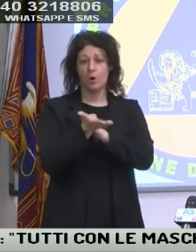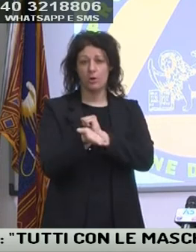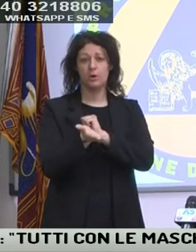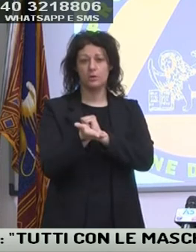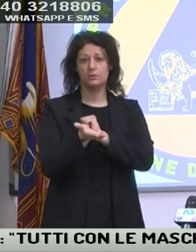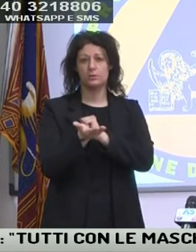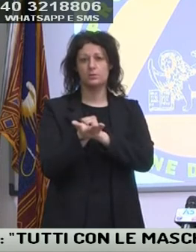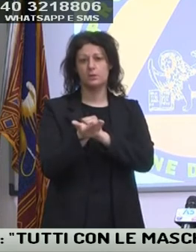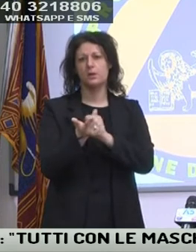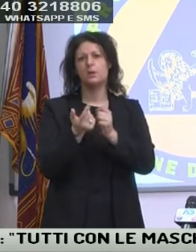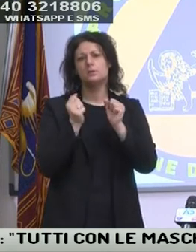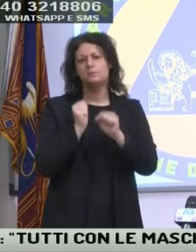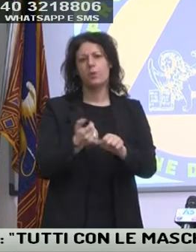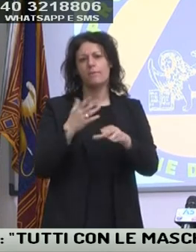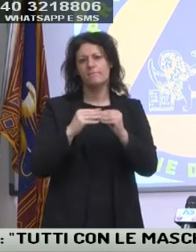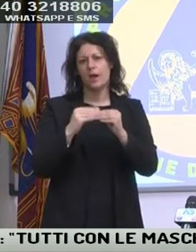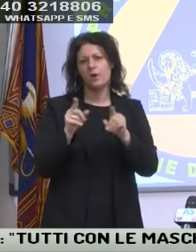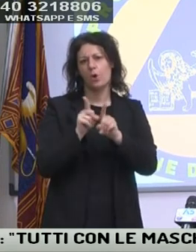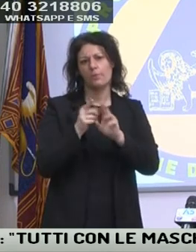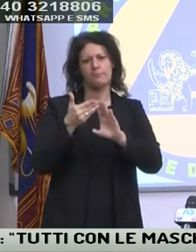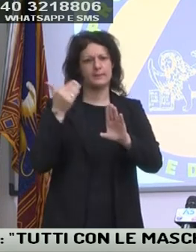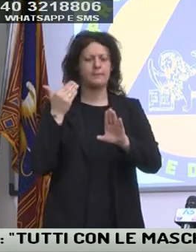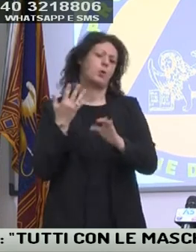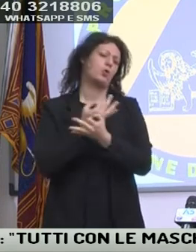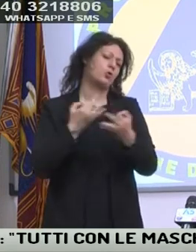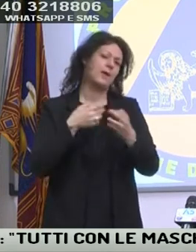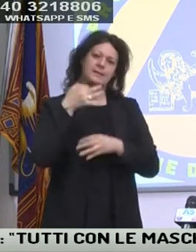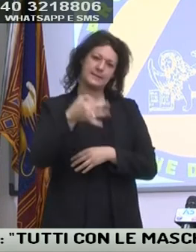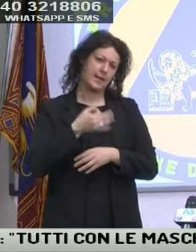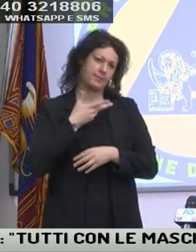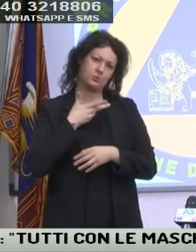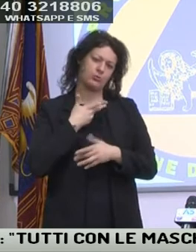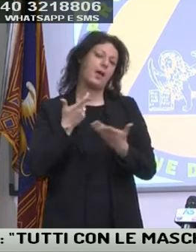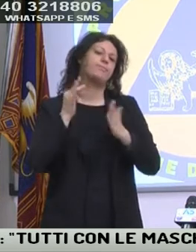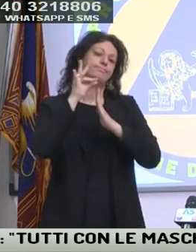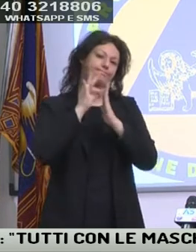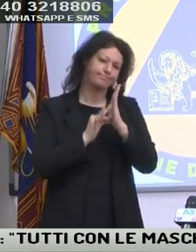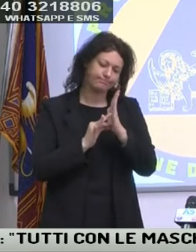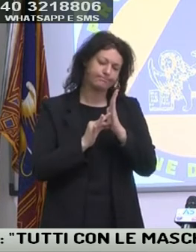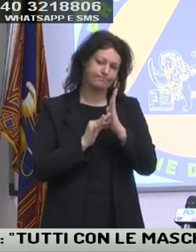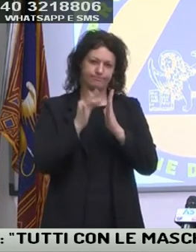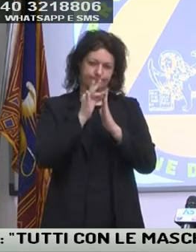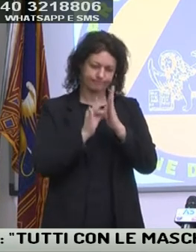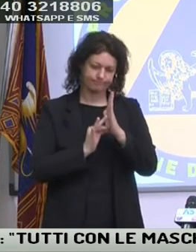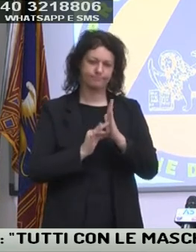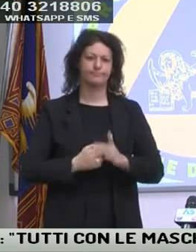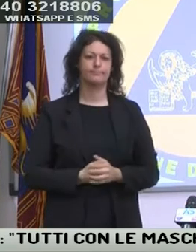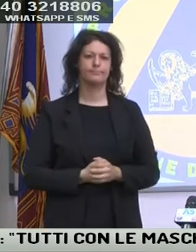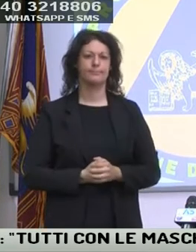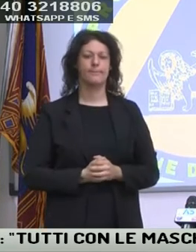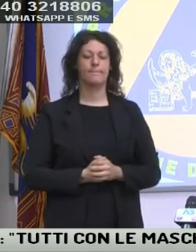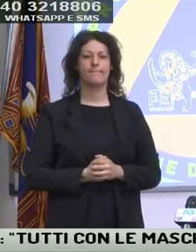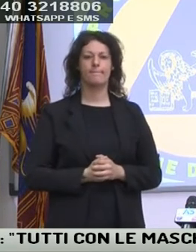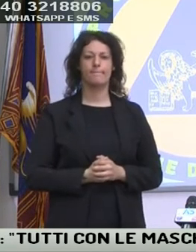a ripraticarlo come lo praticavamo prima, ovviamente con gli accorgimenti, con tutto quello che ci vorrà e sarà possibile mettere in piedi.